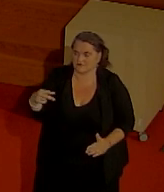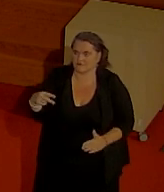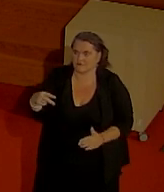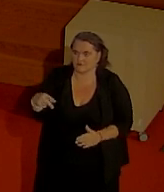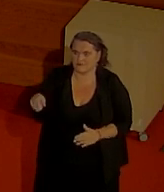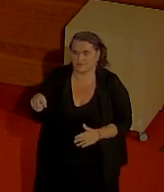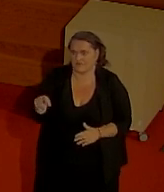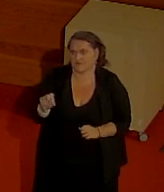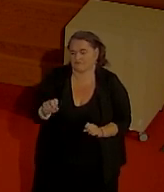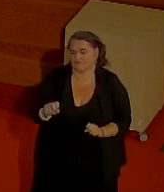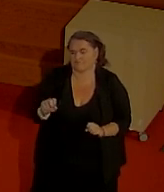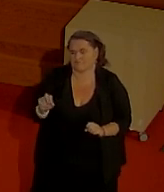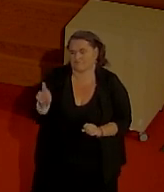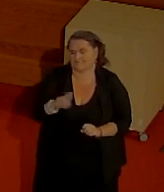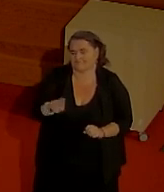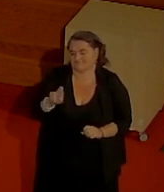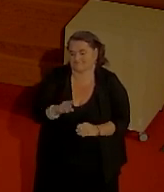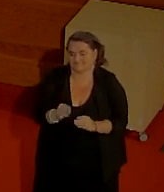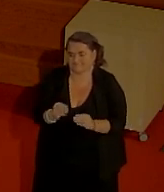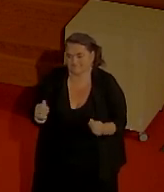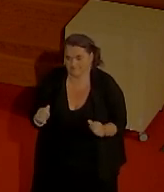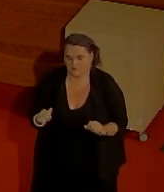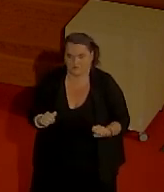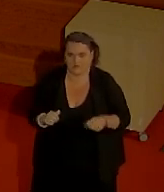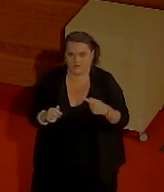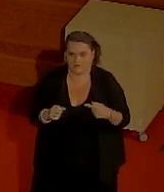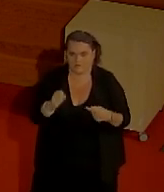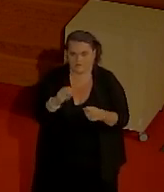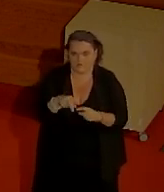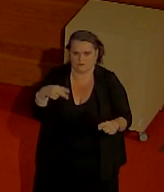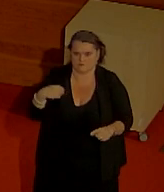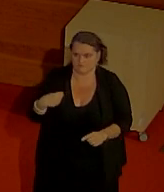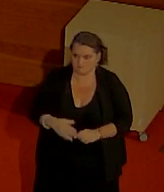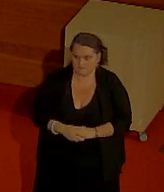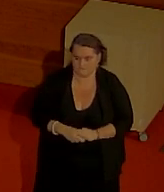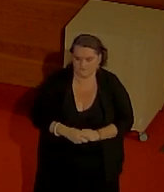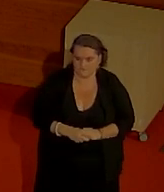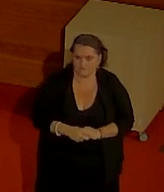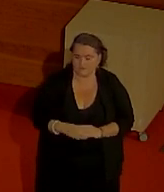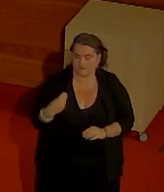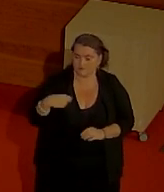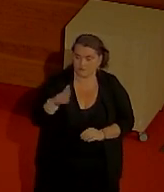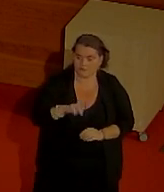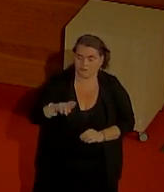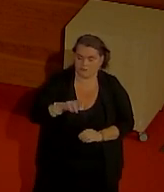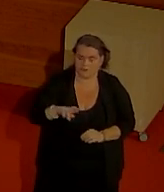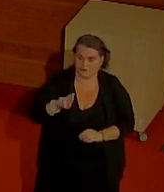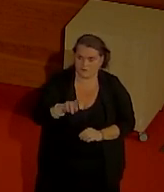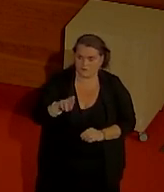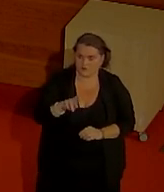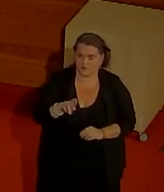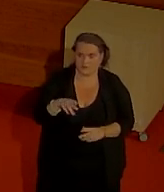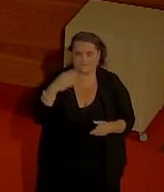lectura El bucle el bucle invisible e ese bucle que dificulta como os decía la